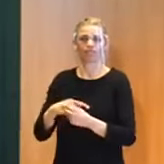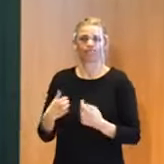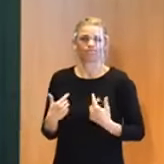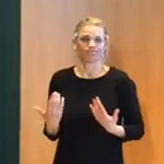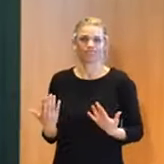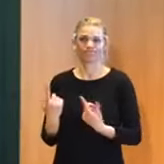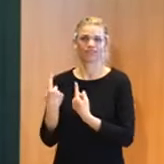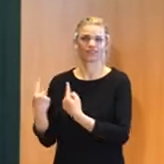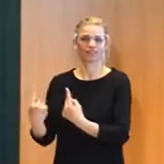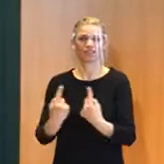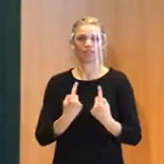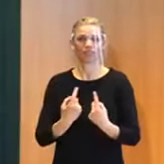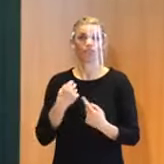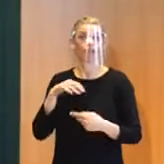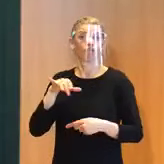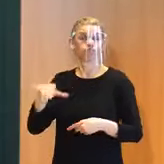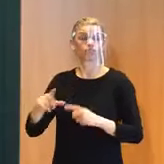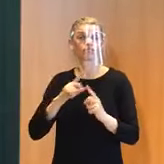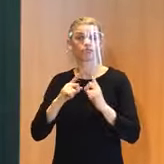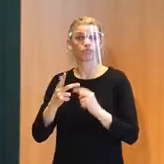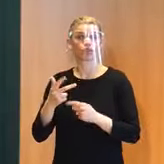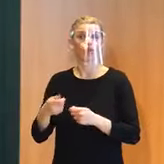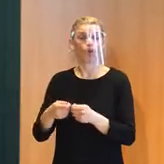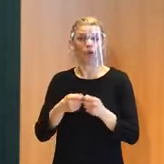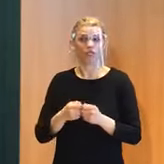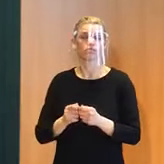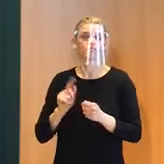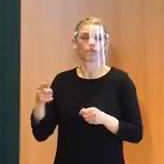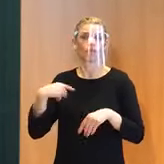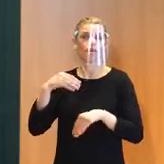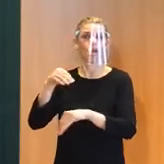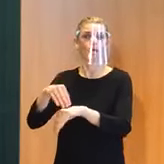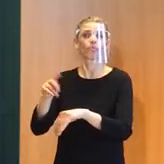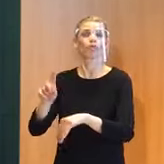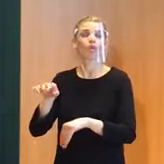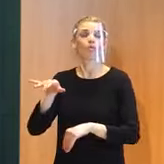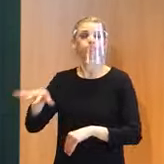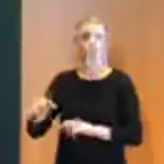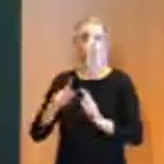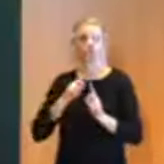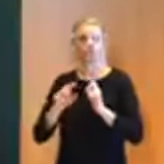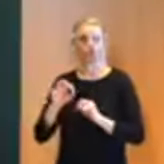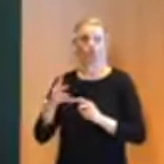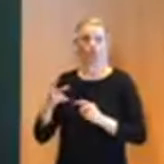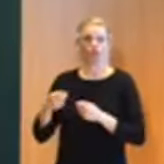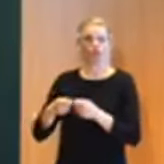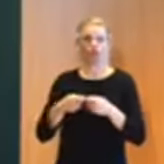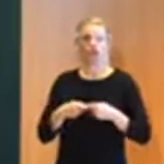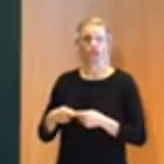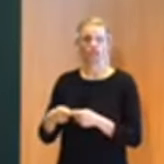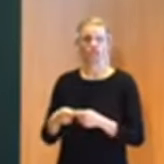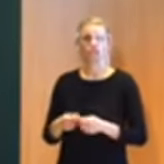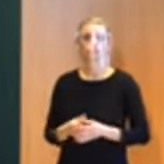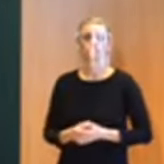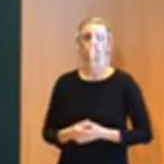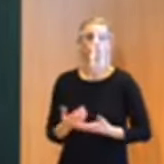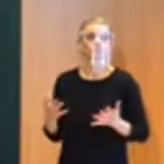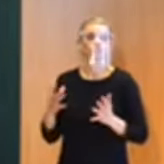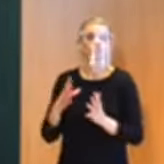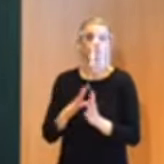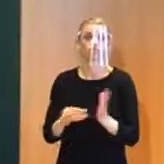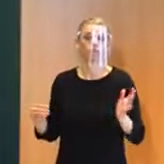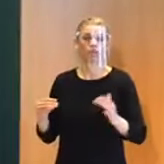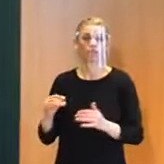Tak ak sa vyjednáva o trojkoalícii, tak treba sa pýtať tých, ktorí teda vyjednávajú o trojkoalícii, povedzme strana Za